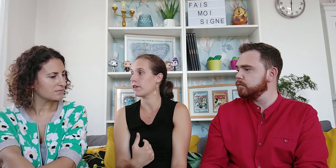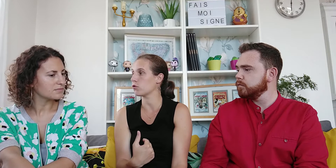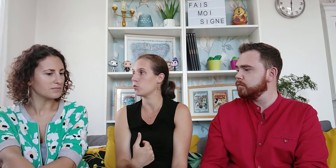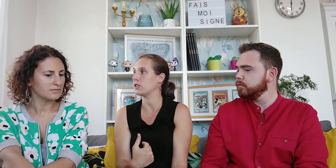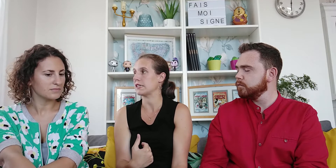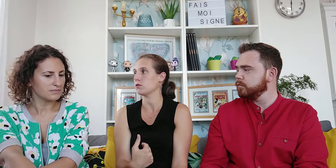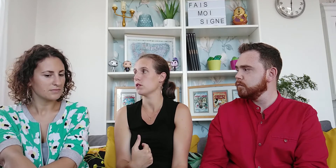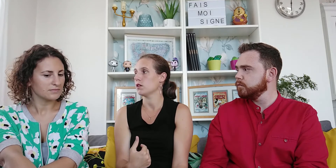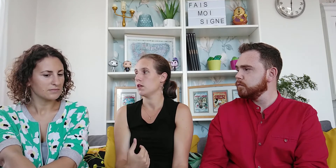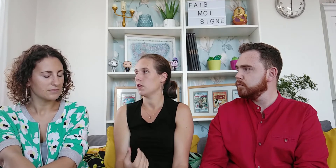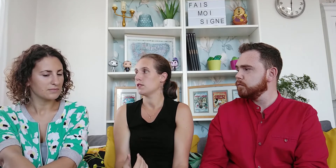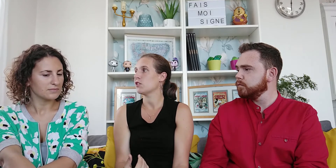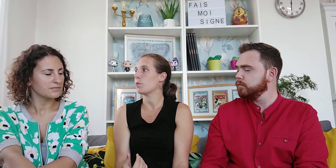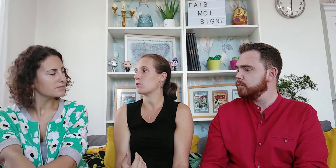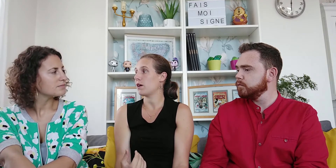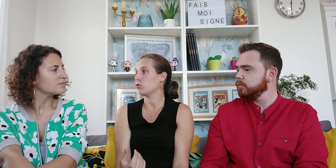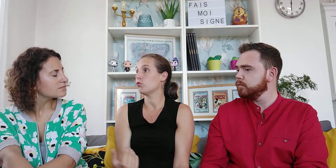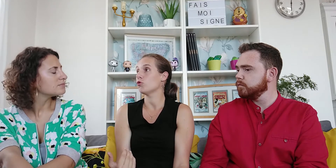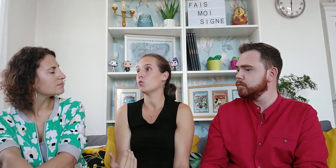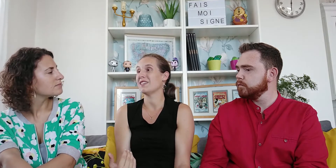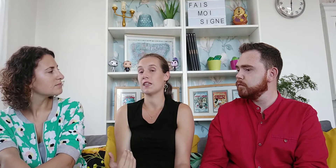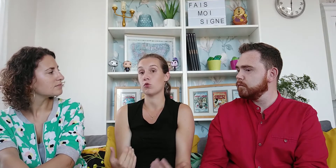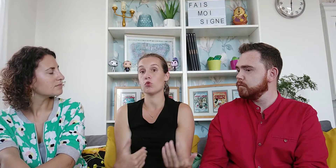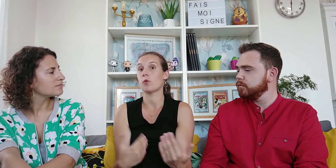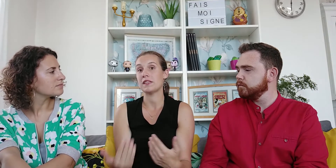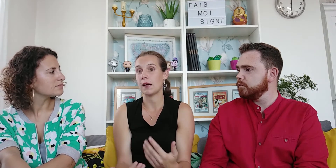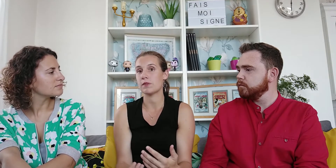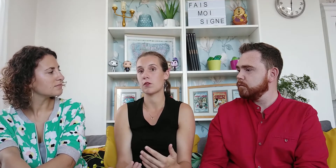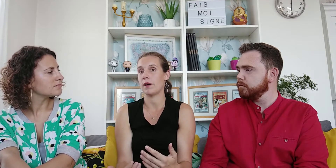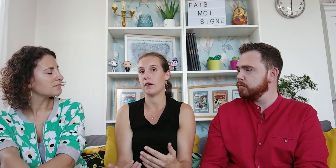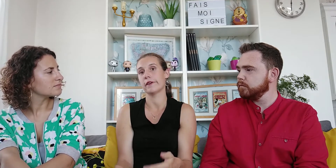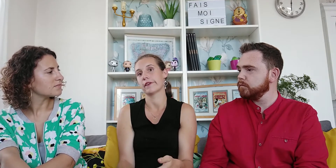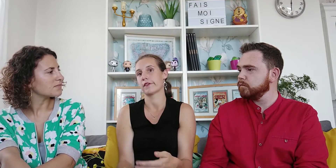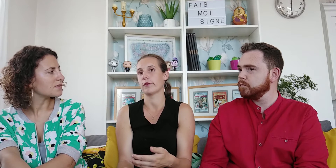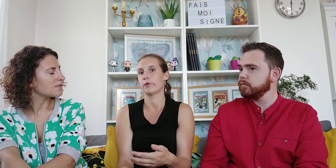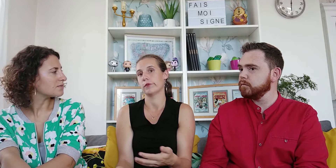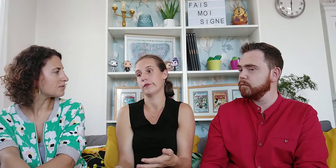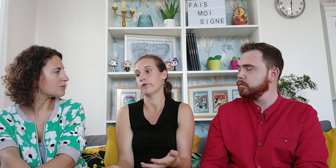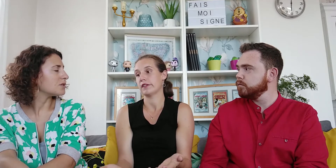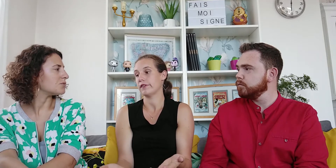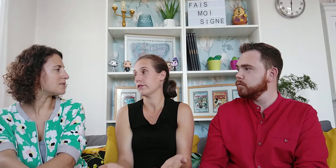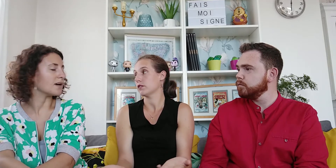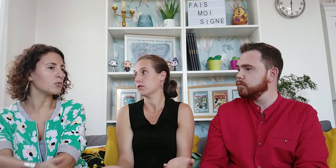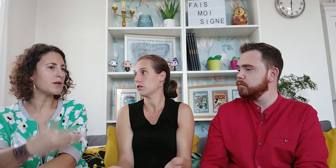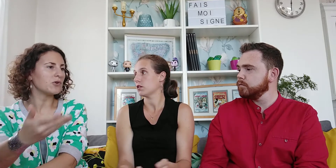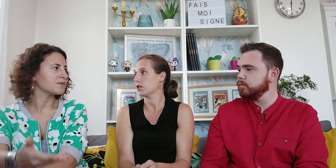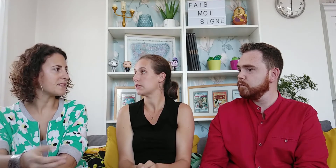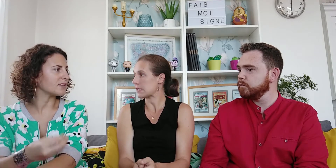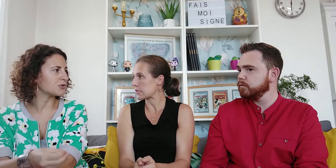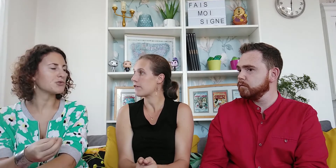notre communication. Ce qui n'empêche pas du coup de communiquer d'autres manières, puisque comme vous savez, et puis c'est un complément. C'est ça, quelque chose que